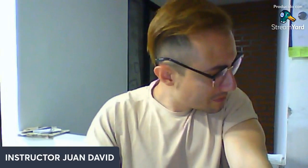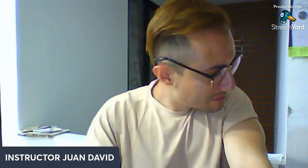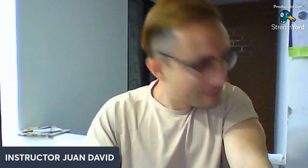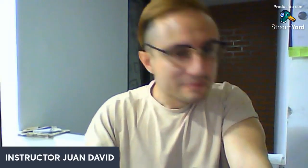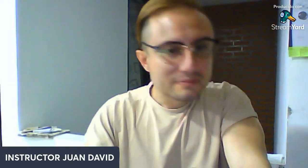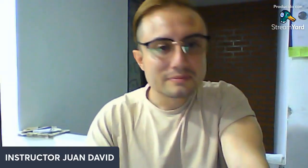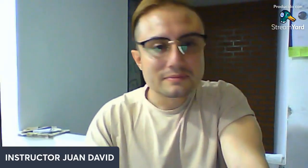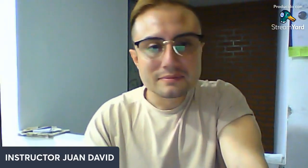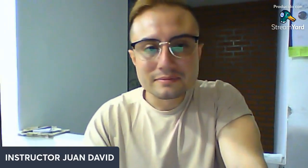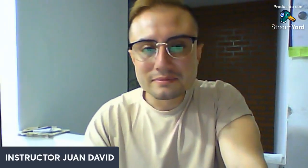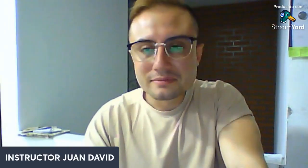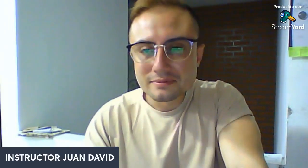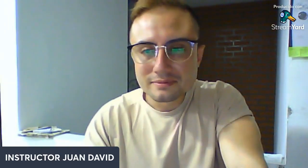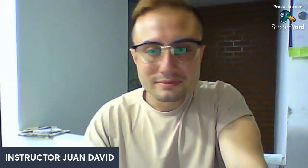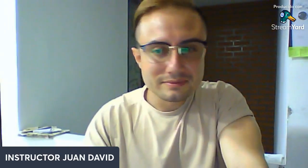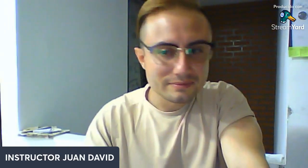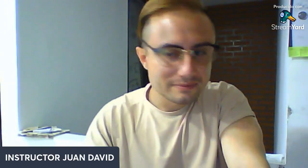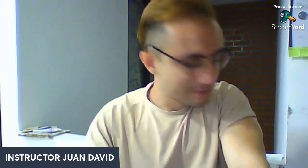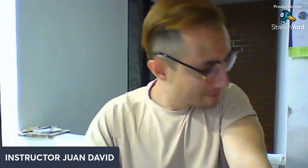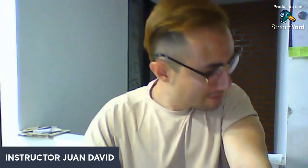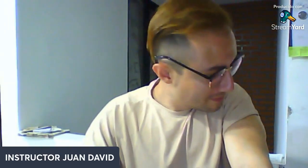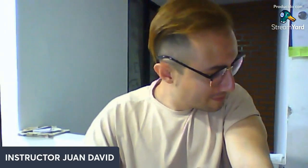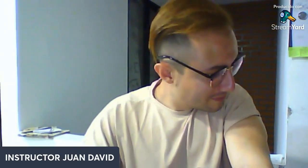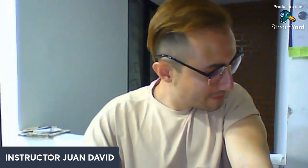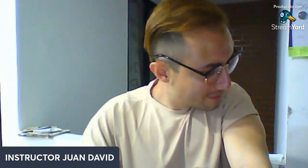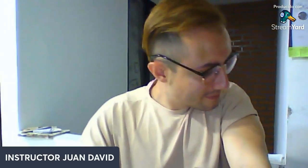Bueno, voy a esperar que aquí me dijeron que van a entrar.